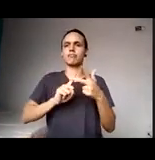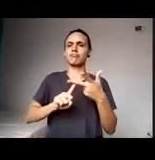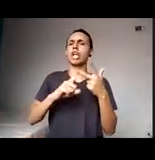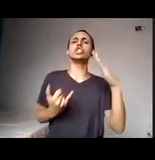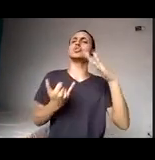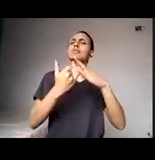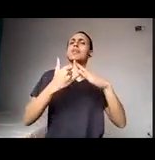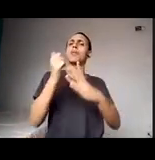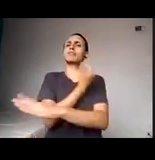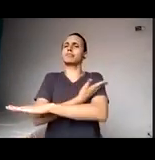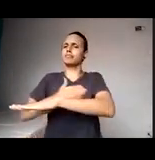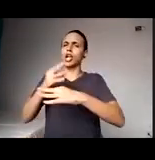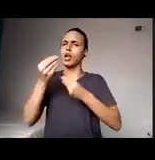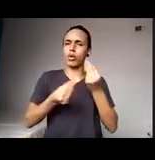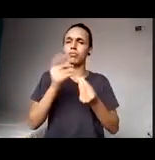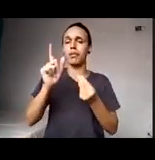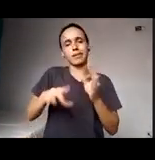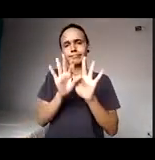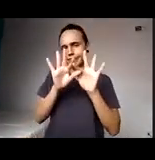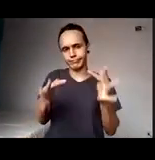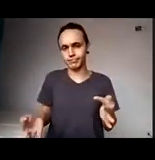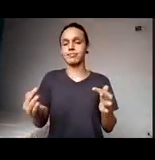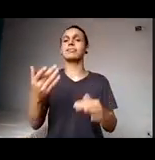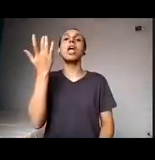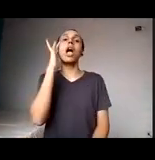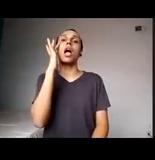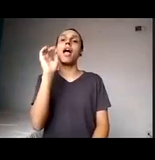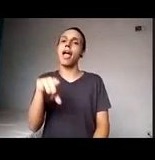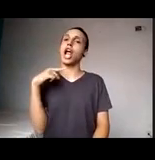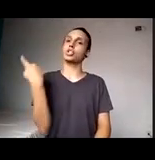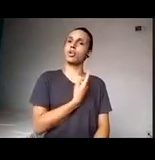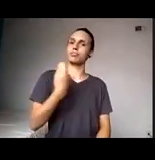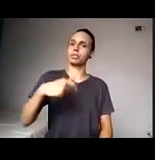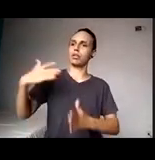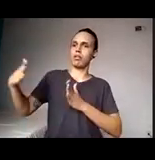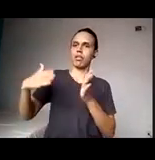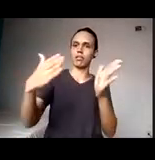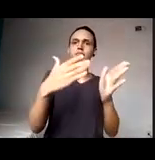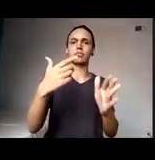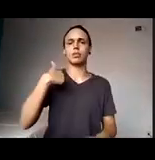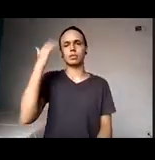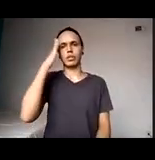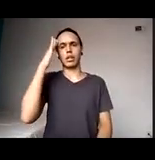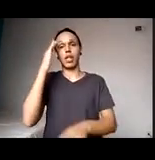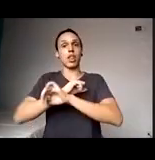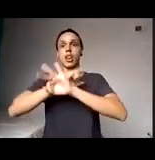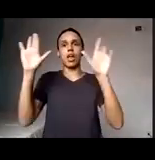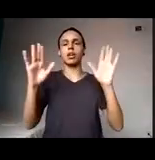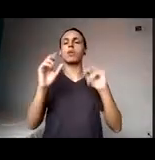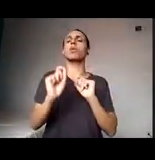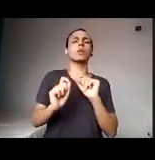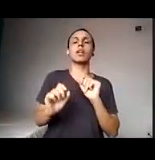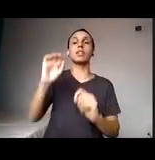Enfim, era isso, acho que é nessa direção que a gente precisa caminhar. Para mim está muito claro deficiência física, cadeirante,